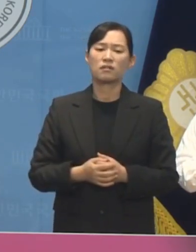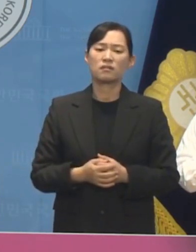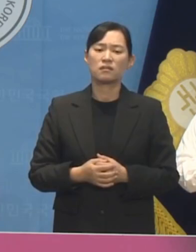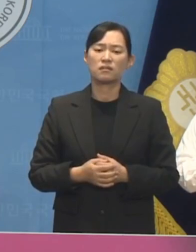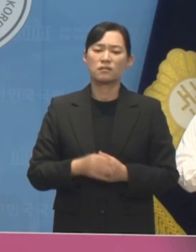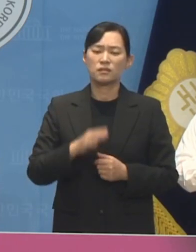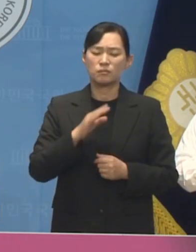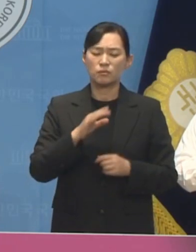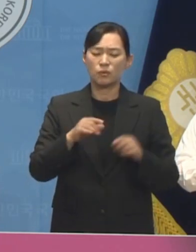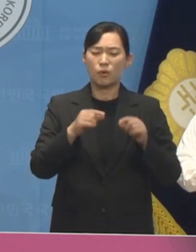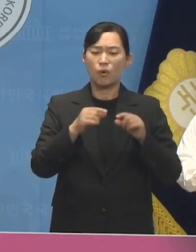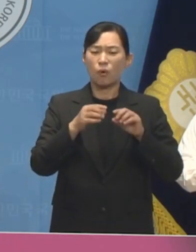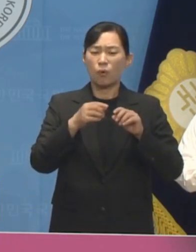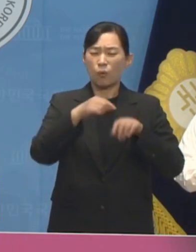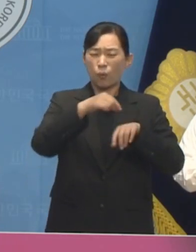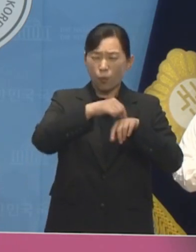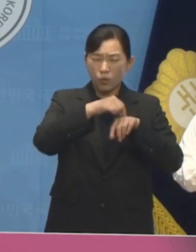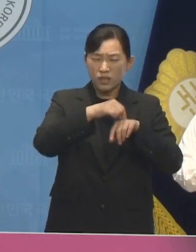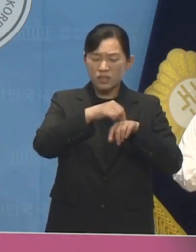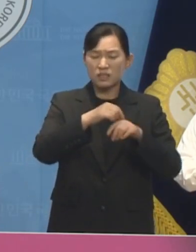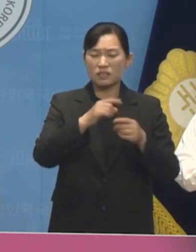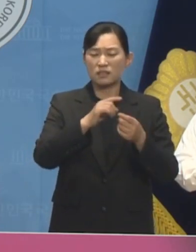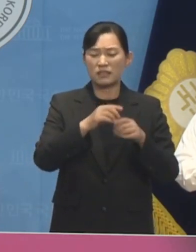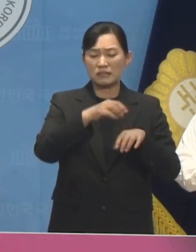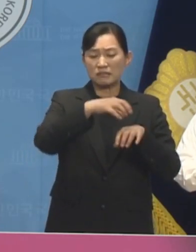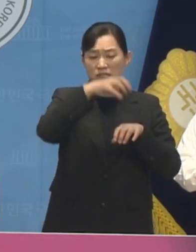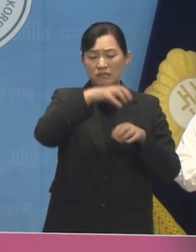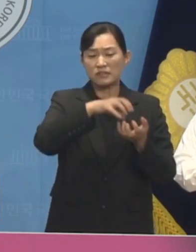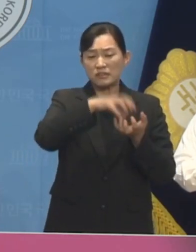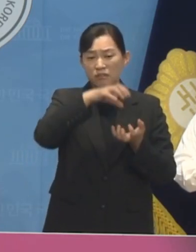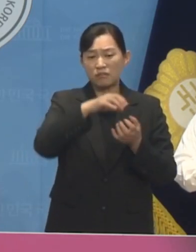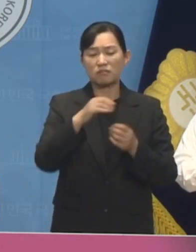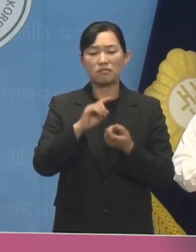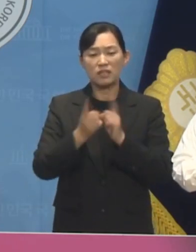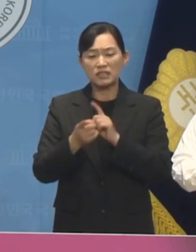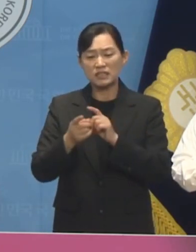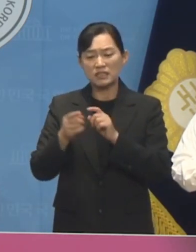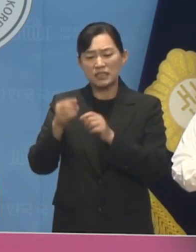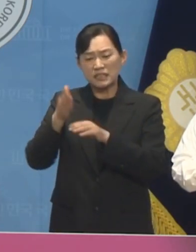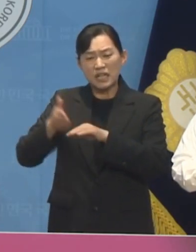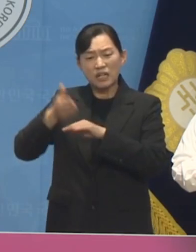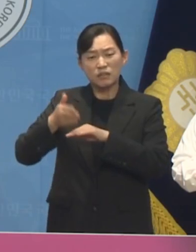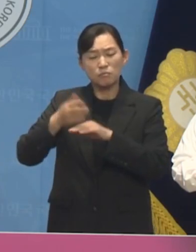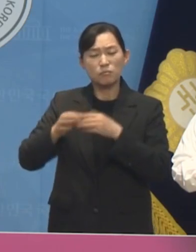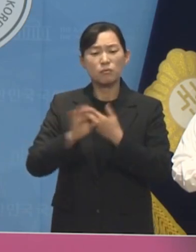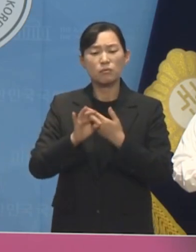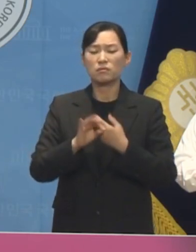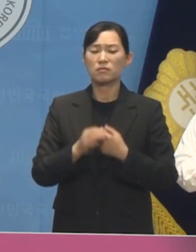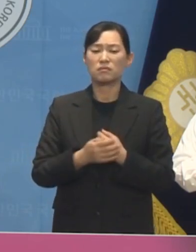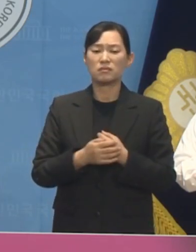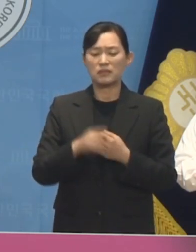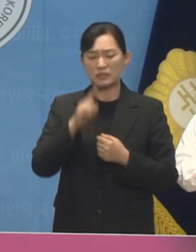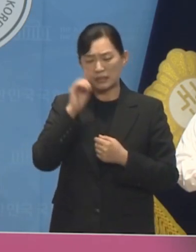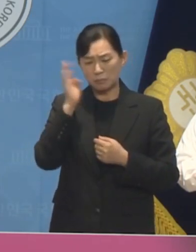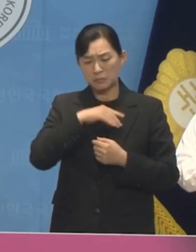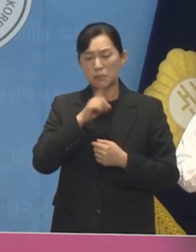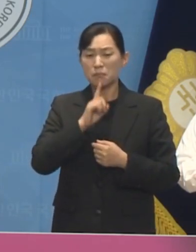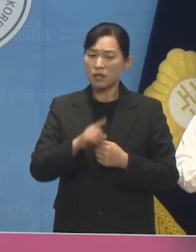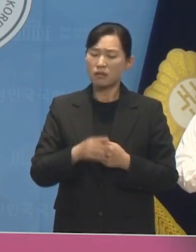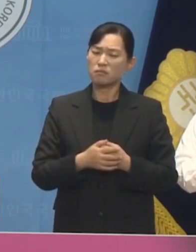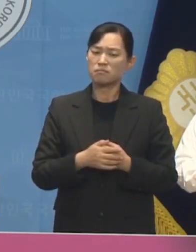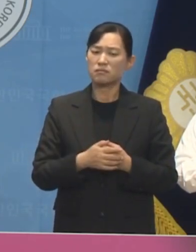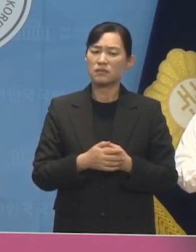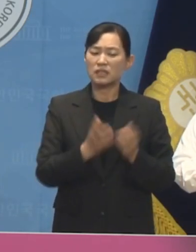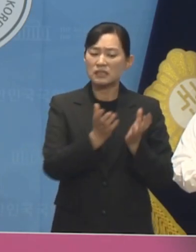덩어리 고기 대신 썬 고기를 시켜주면 왜 급식의 질이 떨어진다고 하는 건지 도통 이해가 되지 않고,